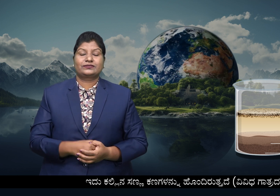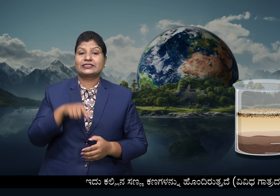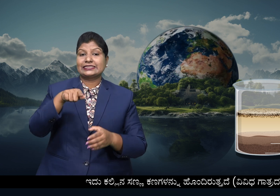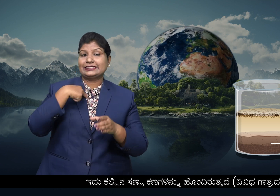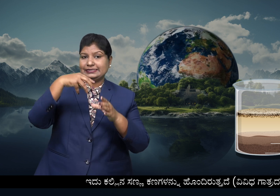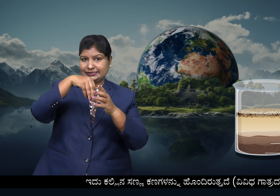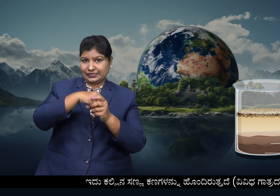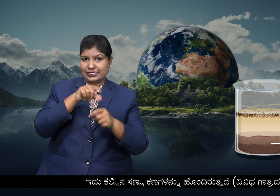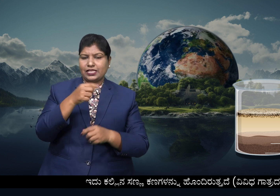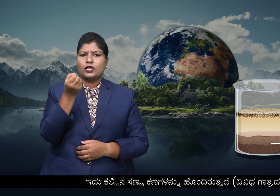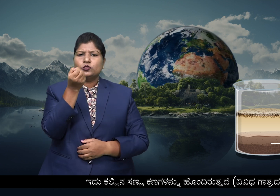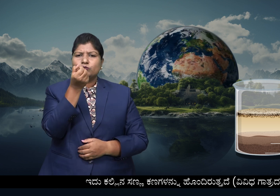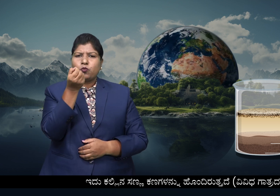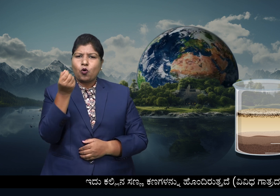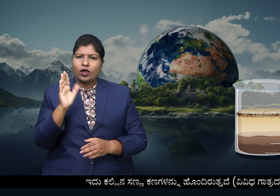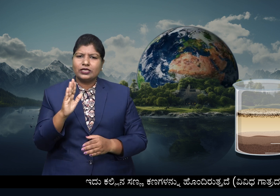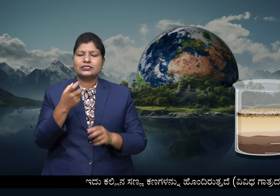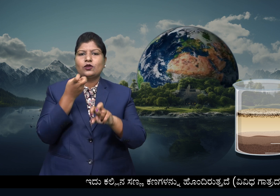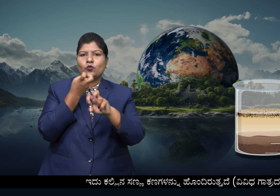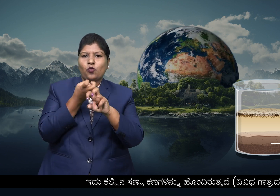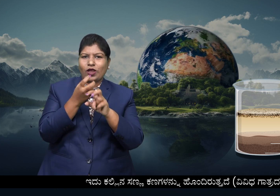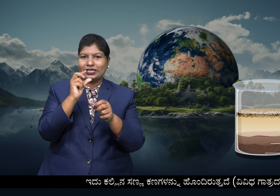ಇದು ಕಲ್ಲಿನ ಸಣ್ಣ ಕಣಗಳನ್ನು ಹೊಂದಿರುತ್ತದೆ.